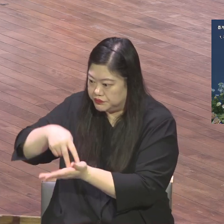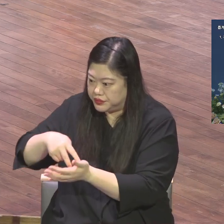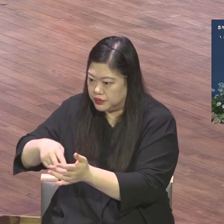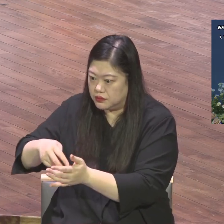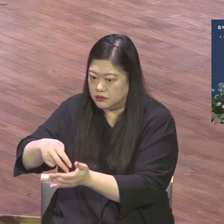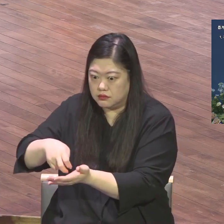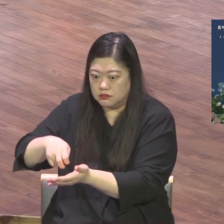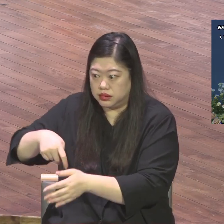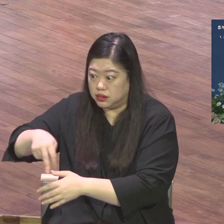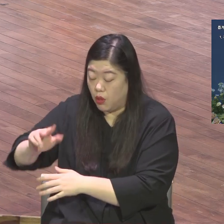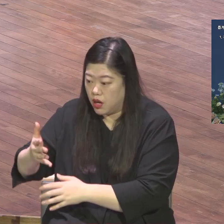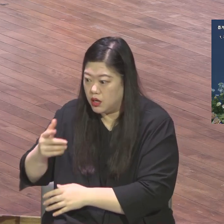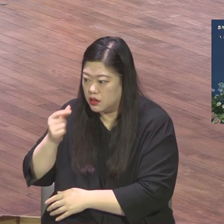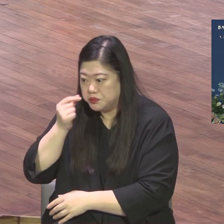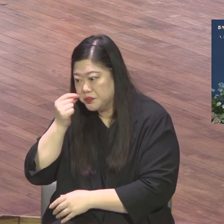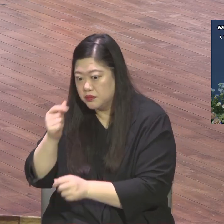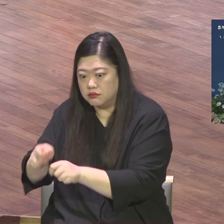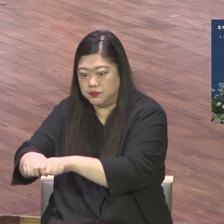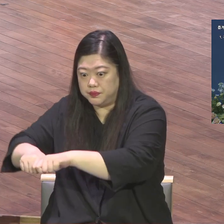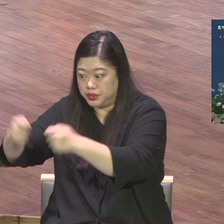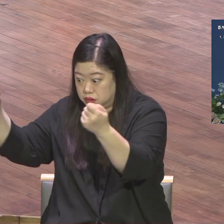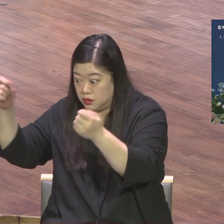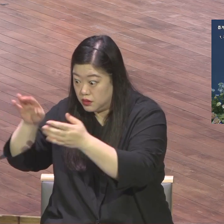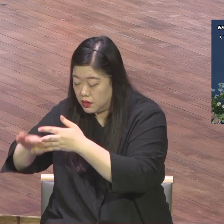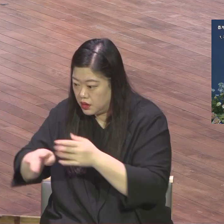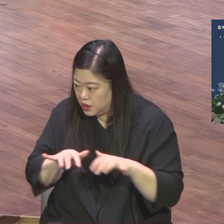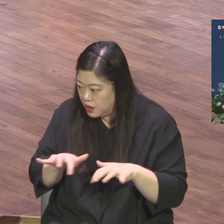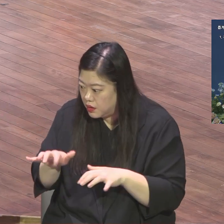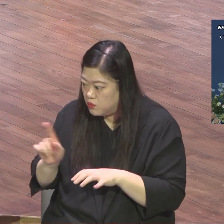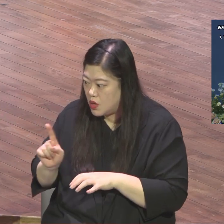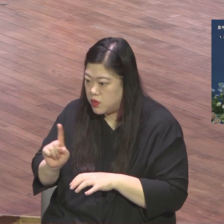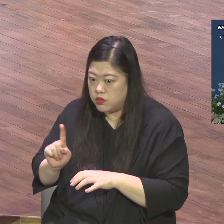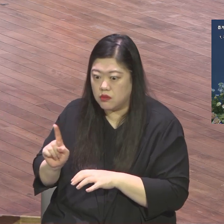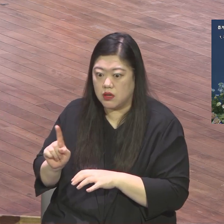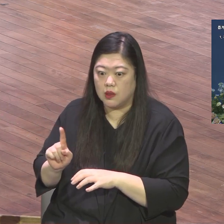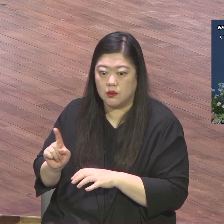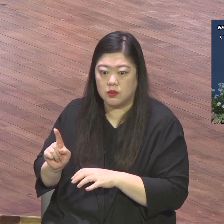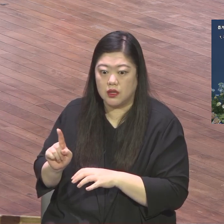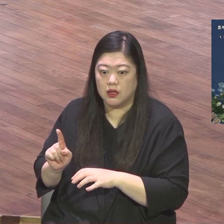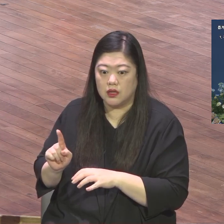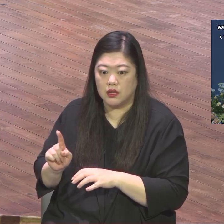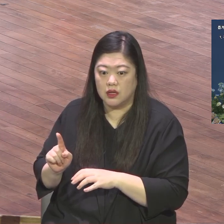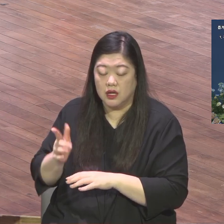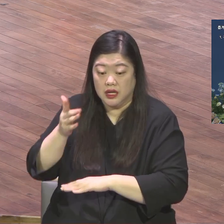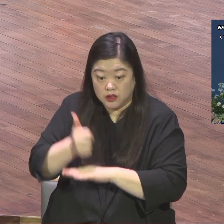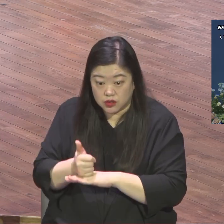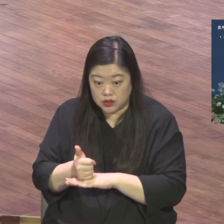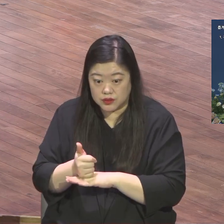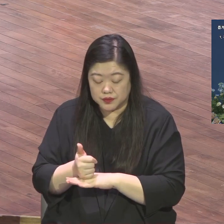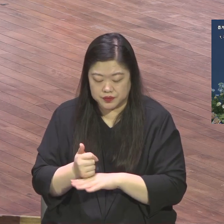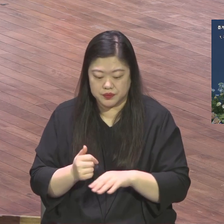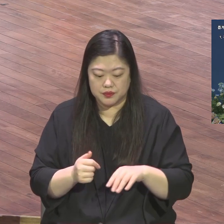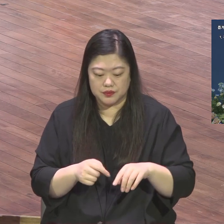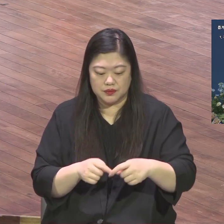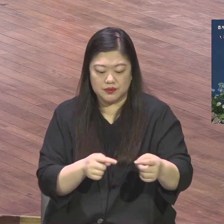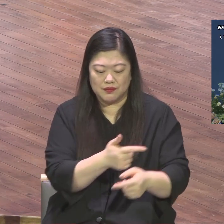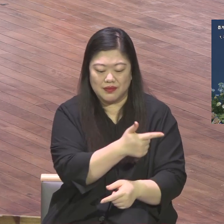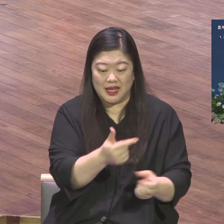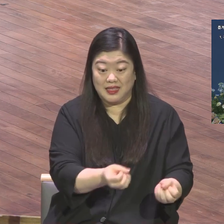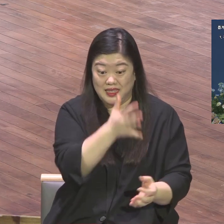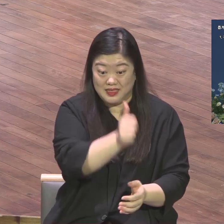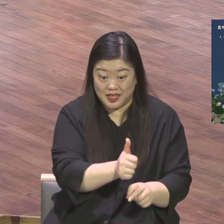안나스가 대제사장이었는데 로마 제국으로부터 퇴진 압력을 받으니까 자신의 사위인 이